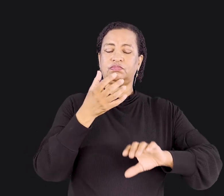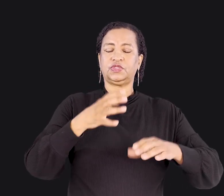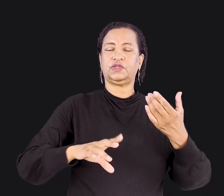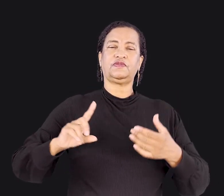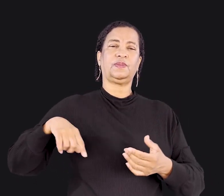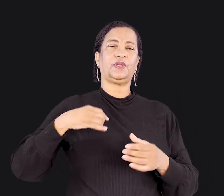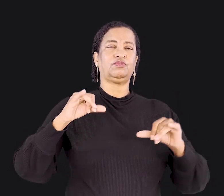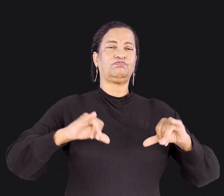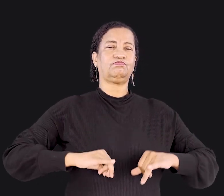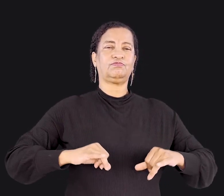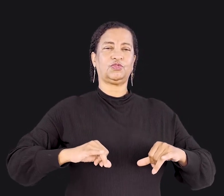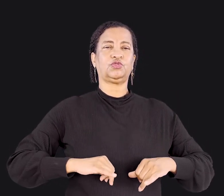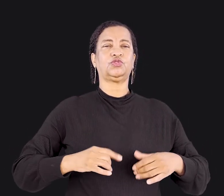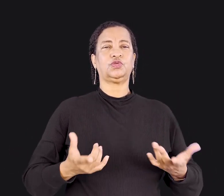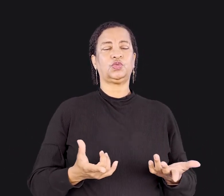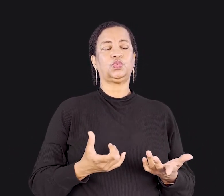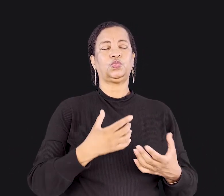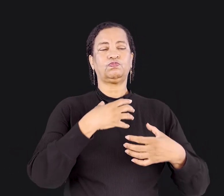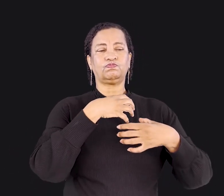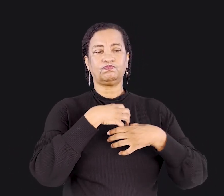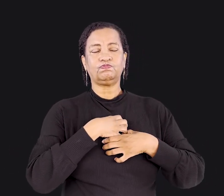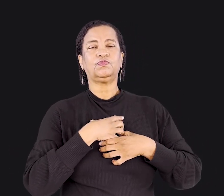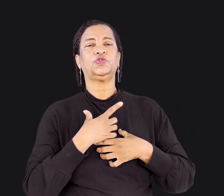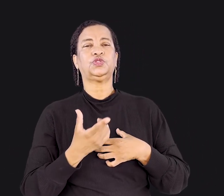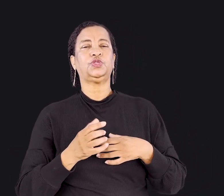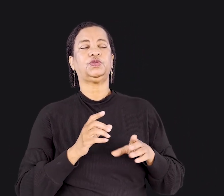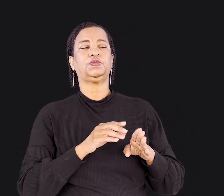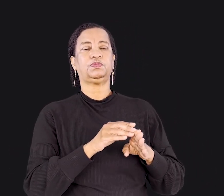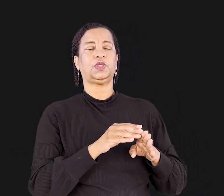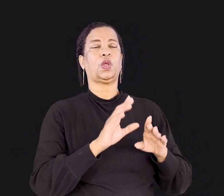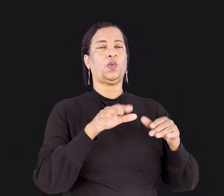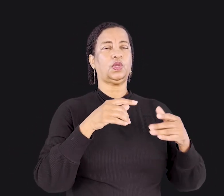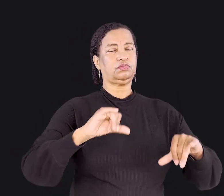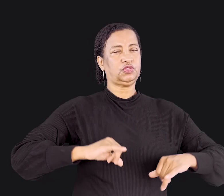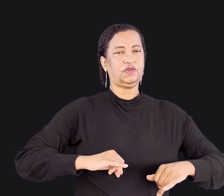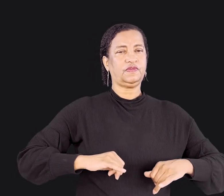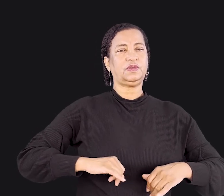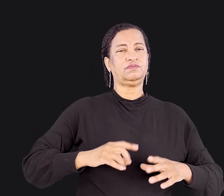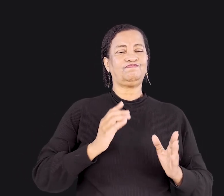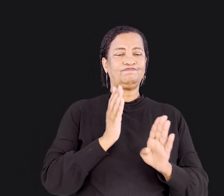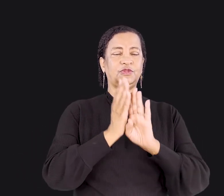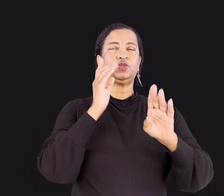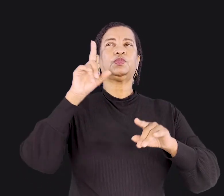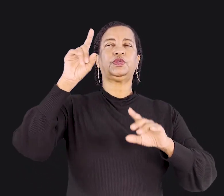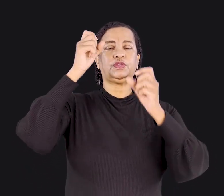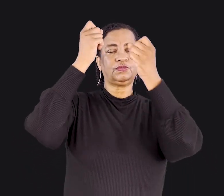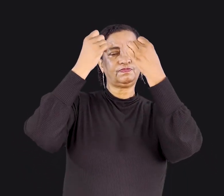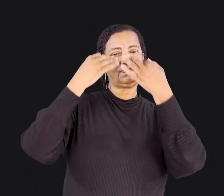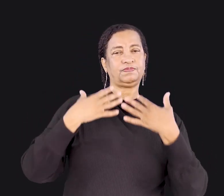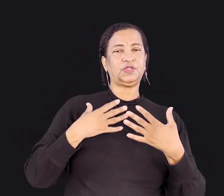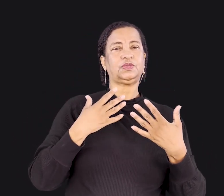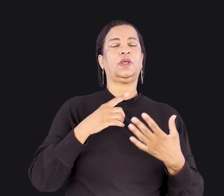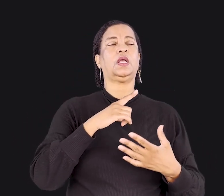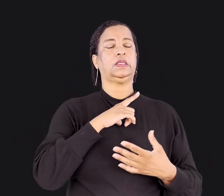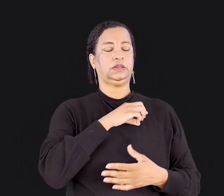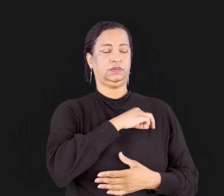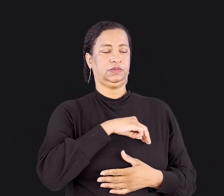credencial. Como sofremos e descobrimos conforto em Deus, temos a habilitação, a credencial do ministro para